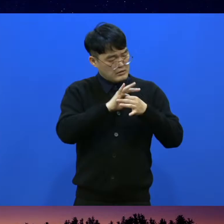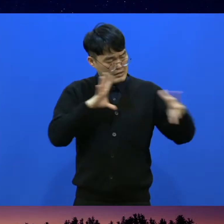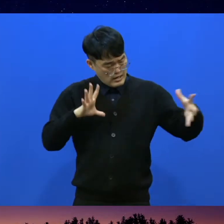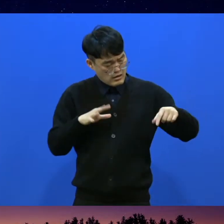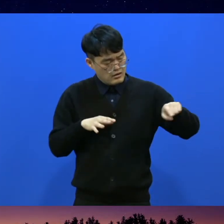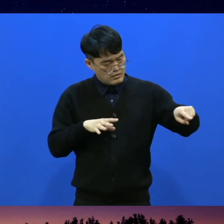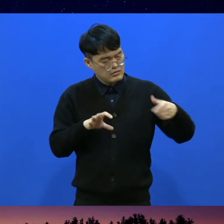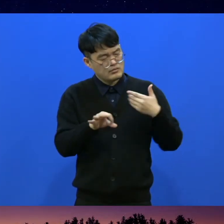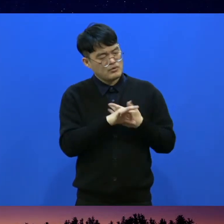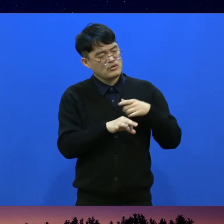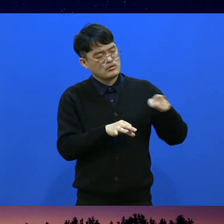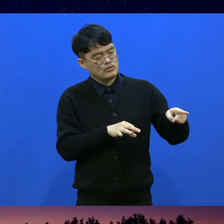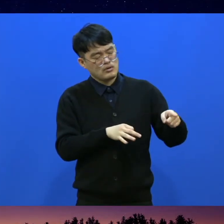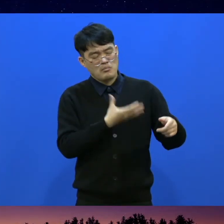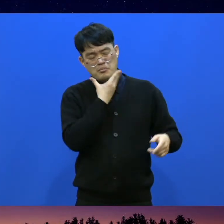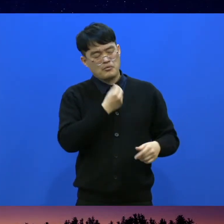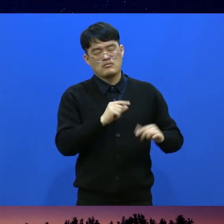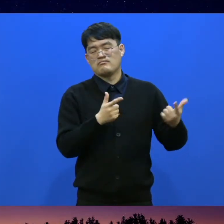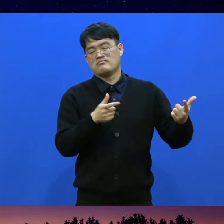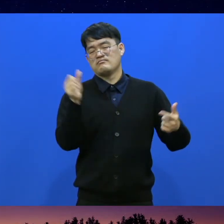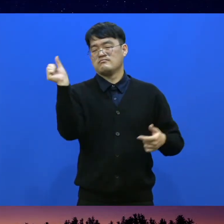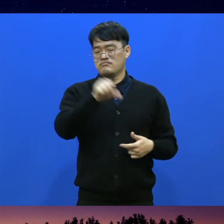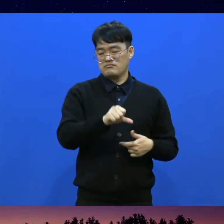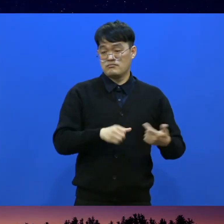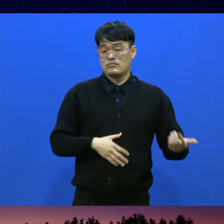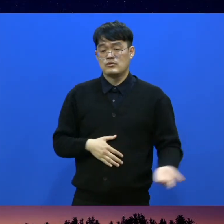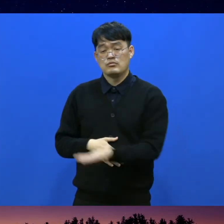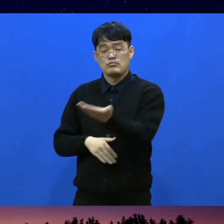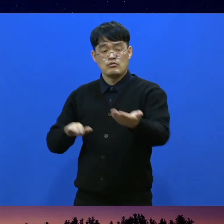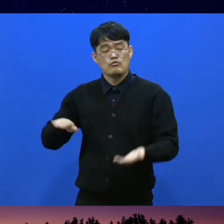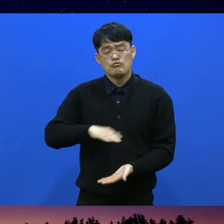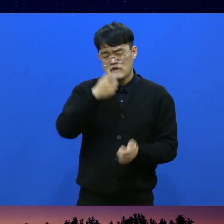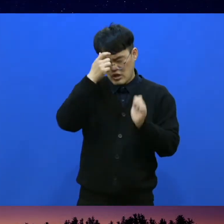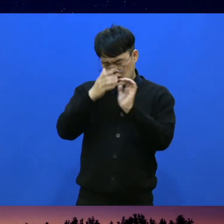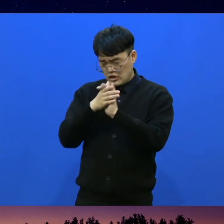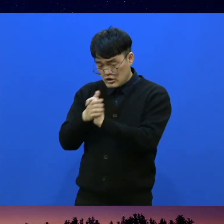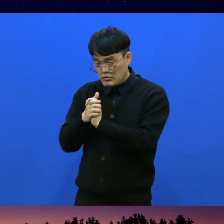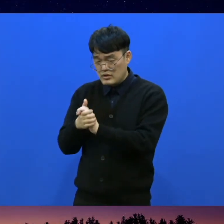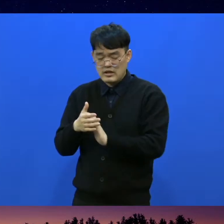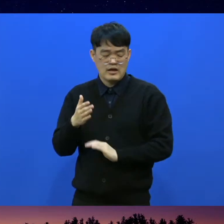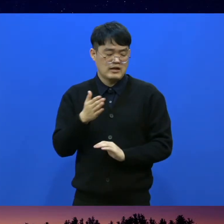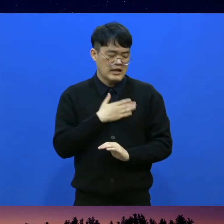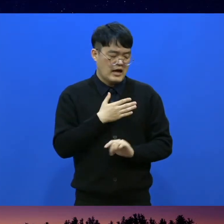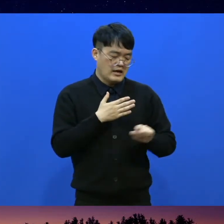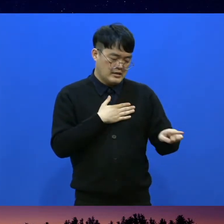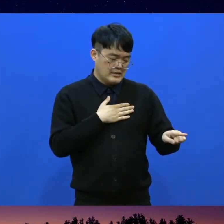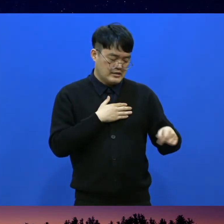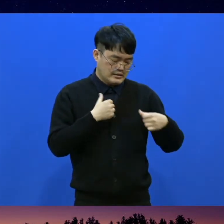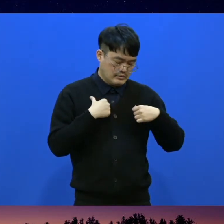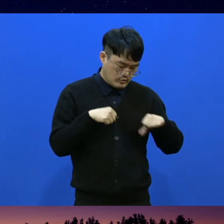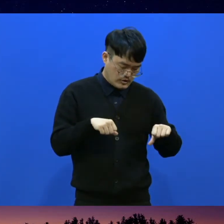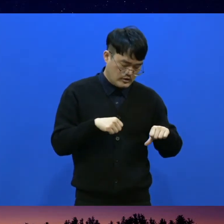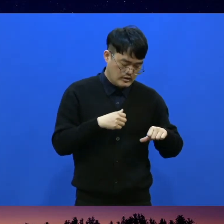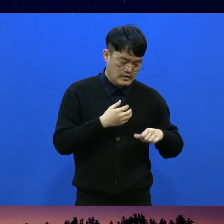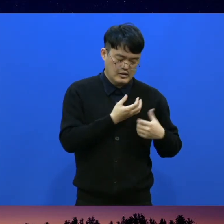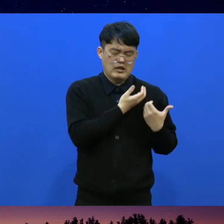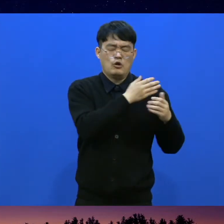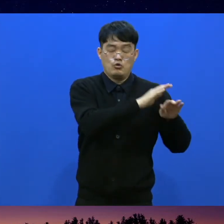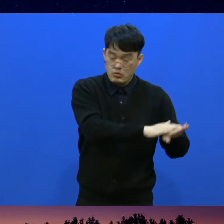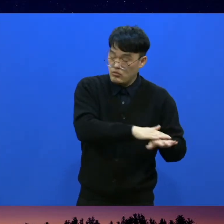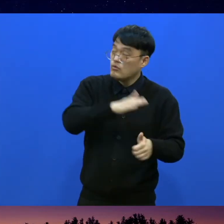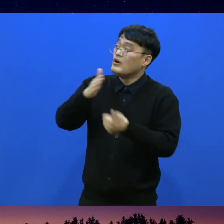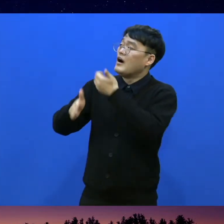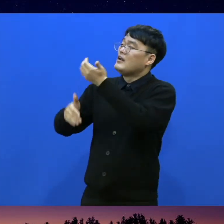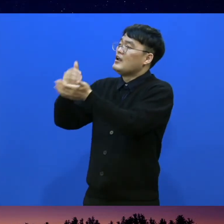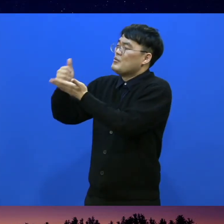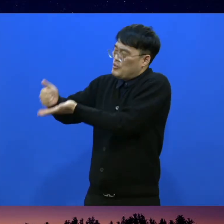보이지만 속고 있는 것이죠. 여러분 우리의 기도는 자기를 부인하는 쪽으로 흐르고 하나님을 높여드리려는 쪽으로 가야 제대로